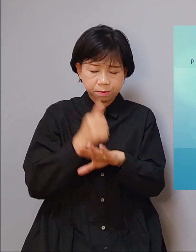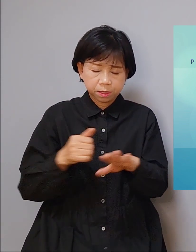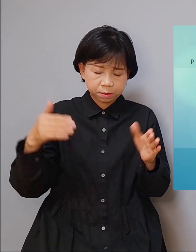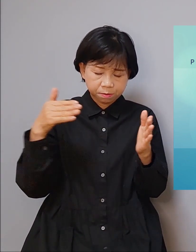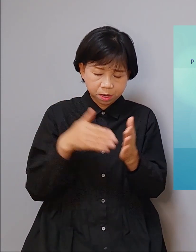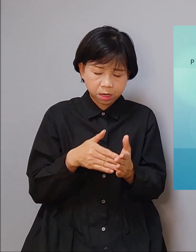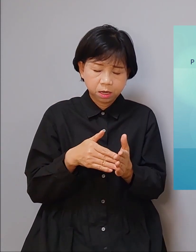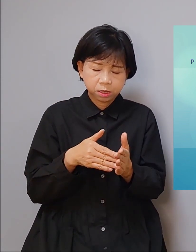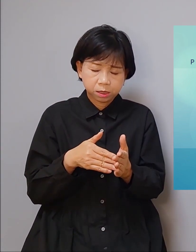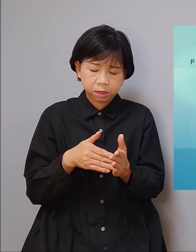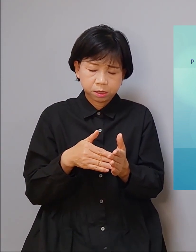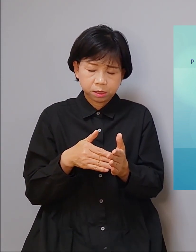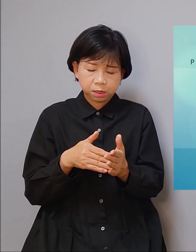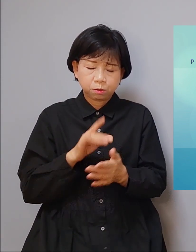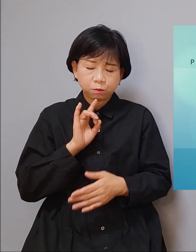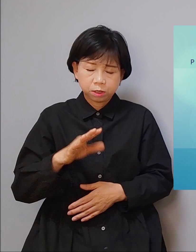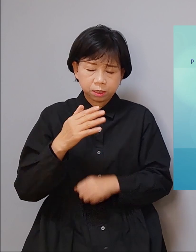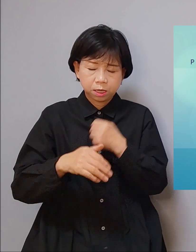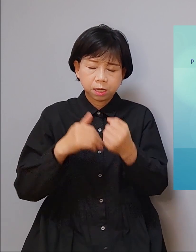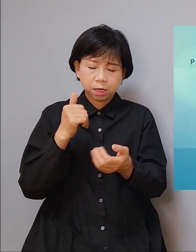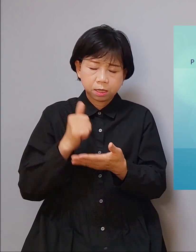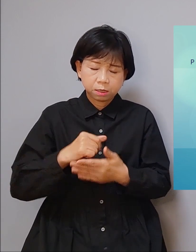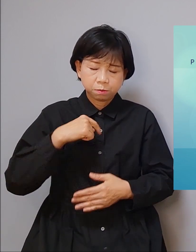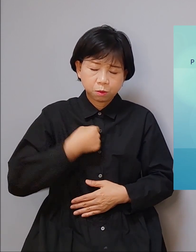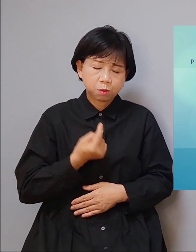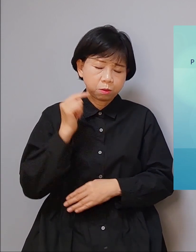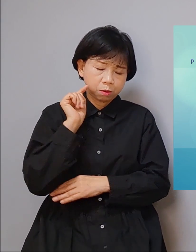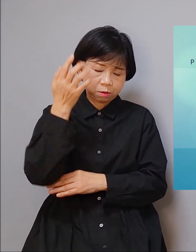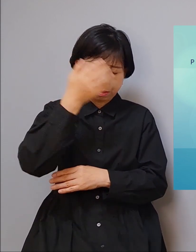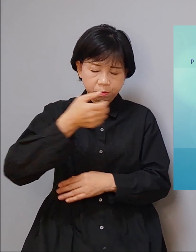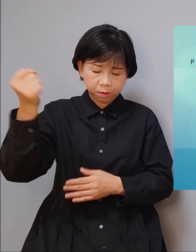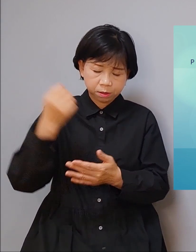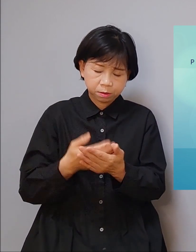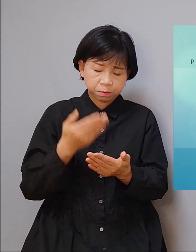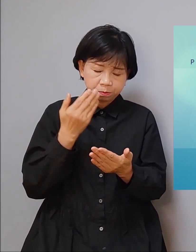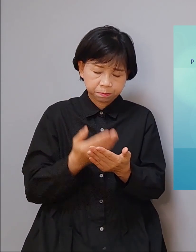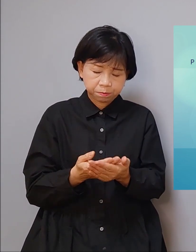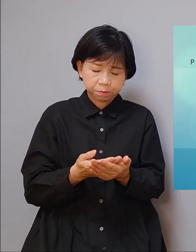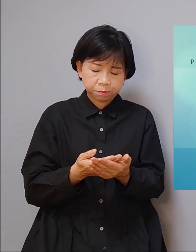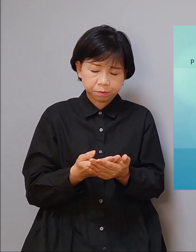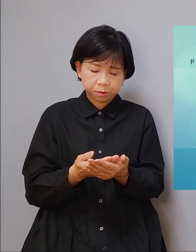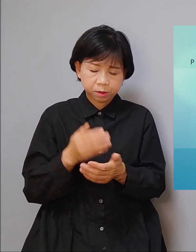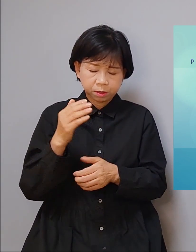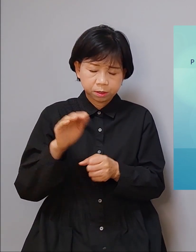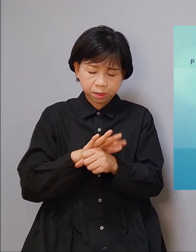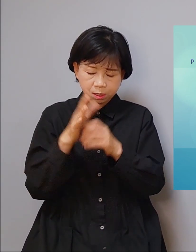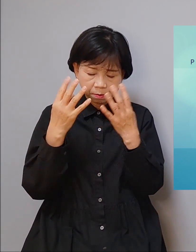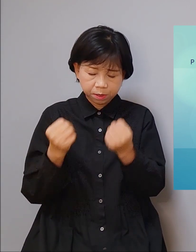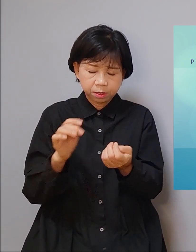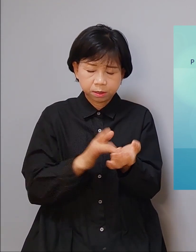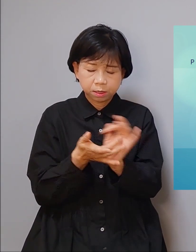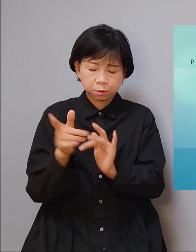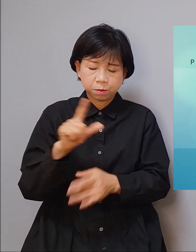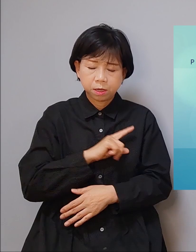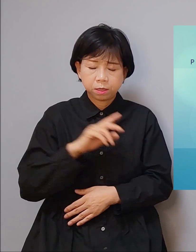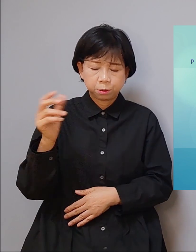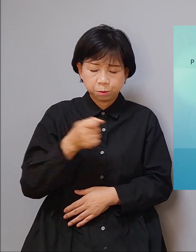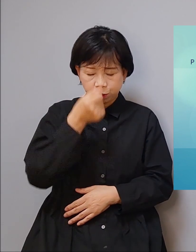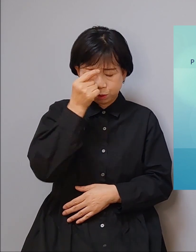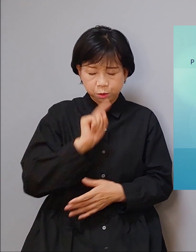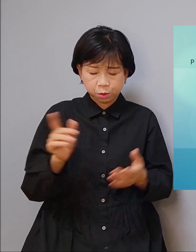마치는 시간까지 오직 하나님만 홀로 영광 받으시옵소서. 사랑 많으신 예수님